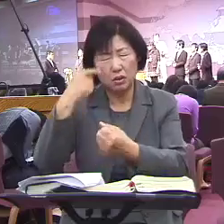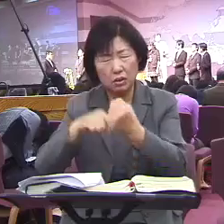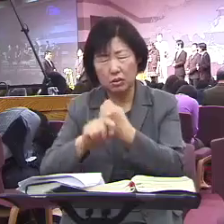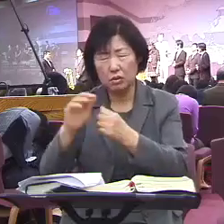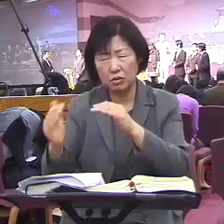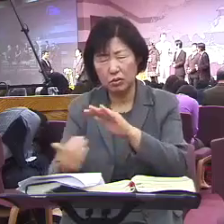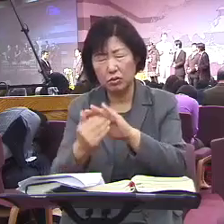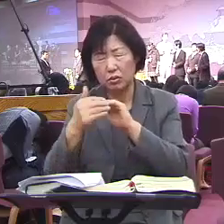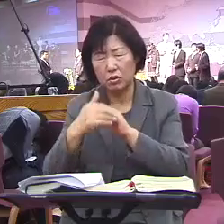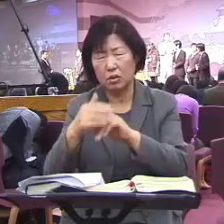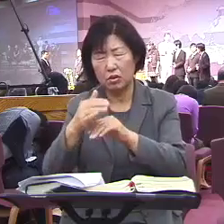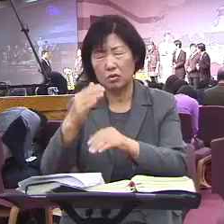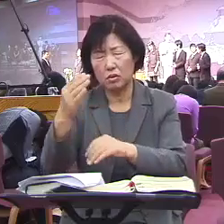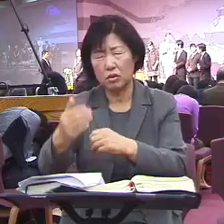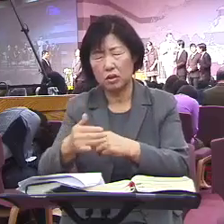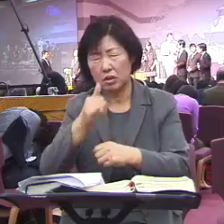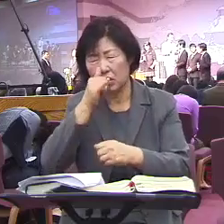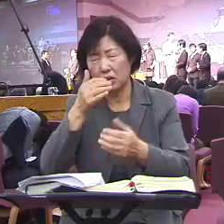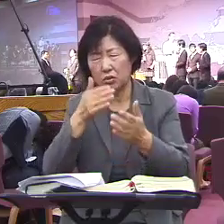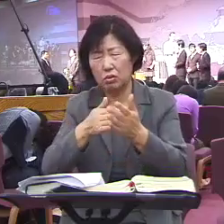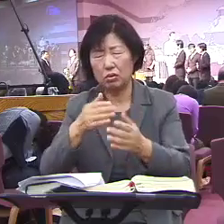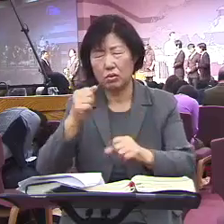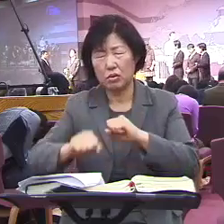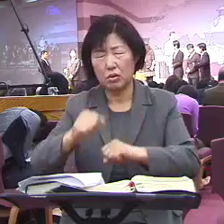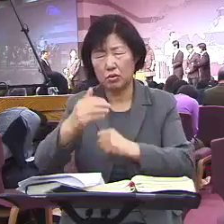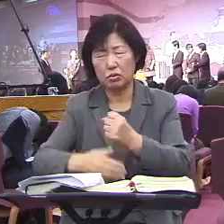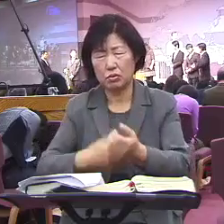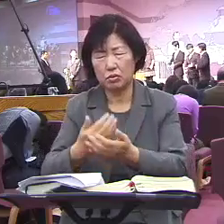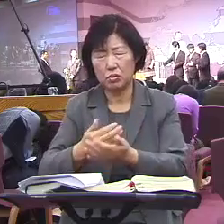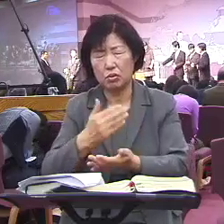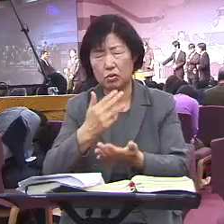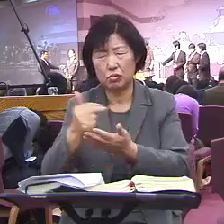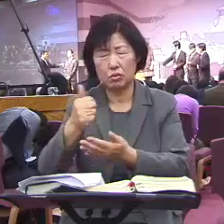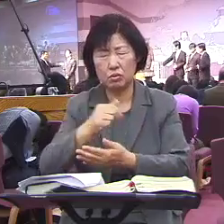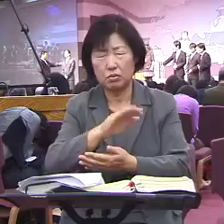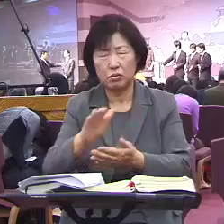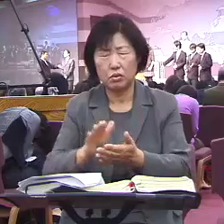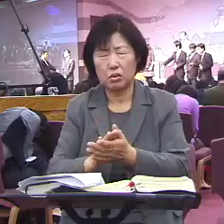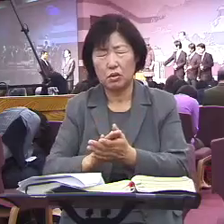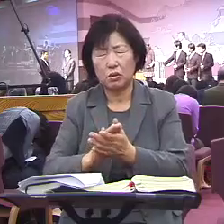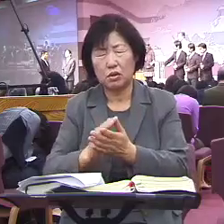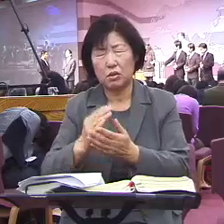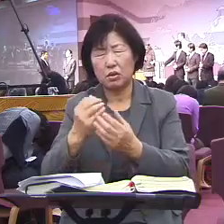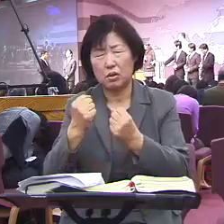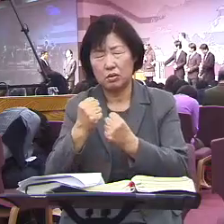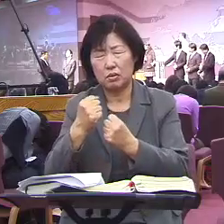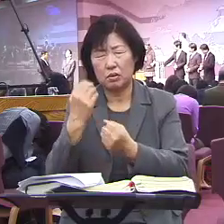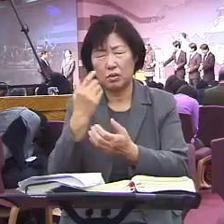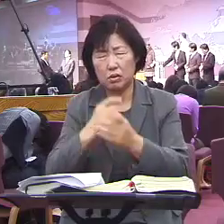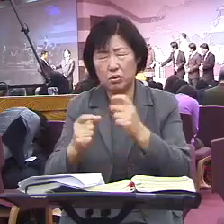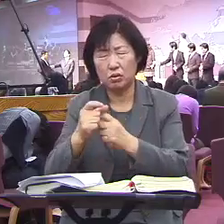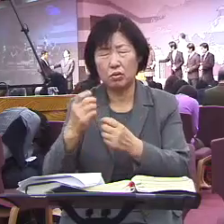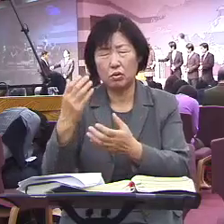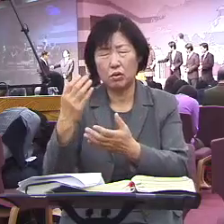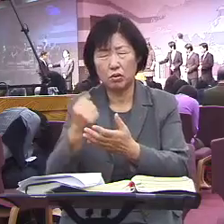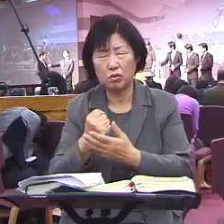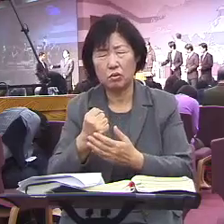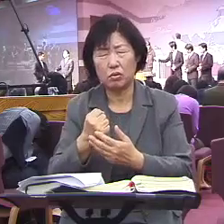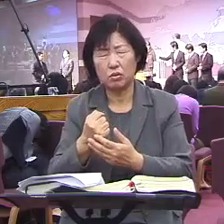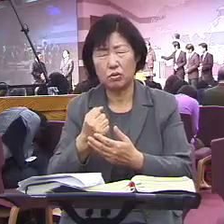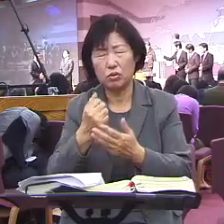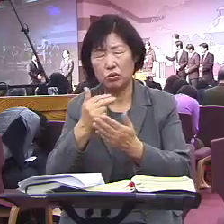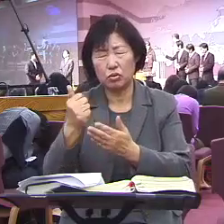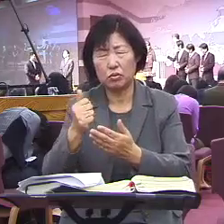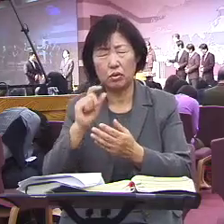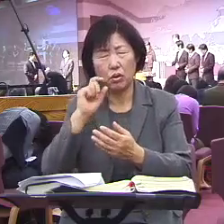주님께서 도와주시고 돌봐주시고 힘을 주시옵기를 기도합니다. 이 아픔 가운데 주저앉지 말게